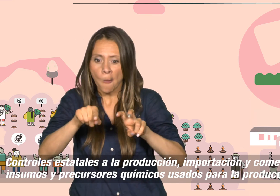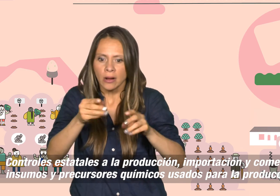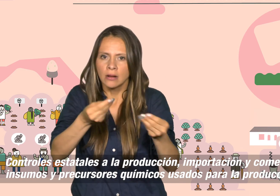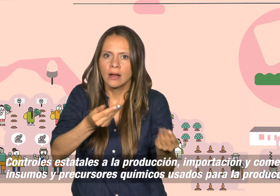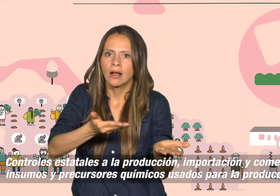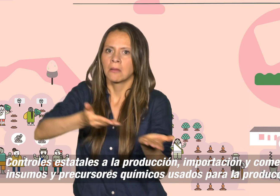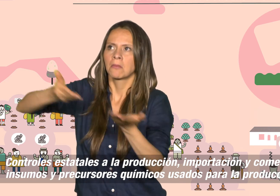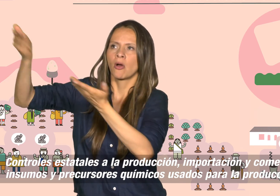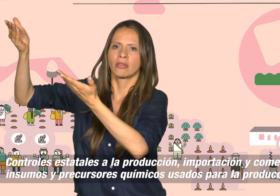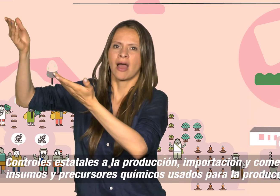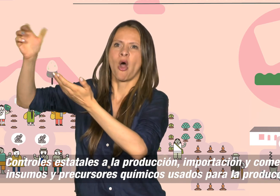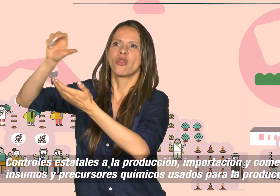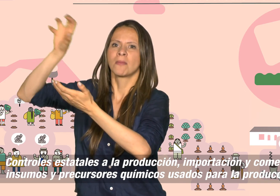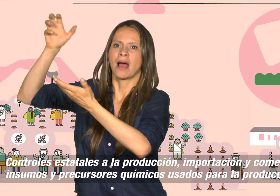usados para la producción de drogas